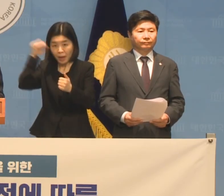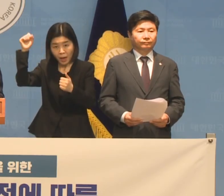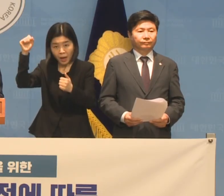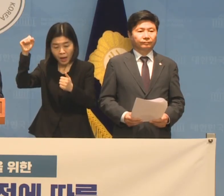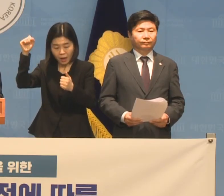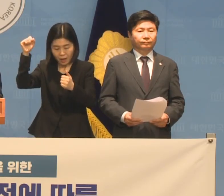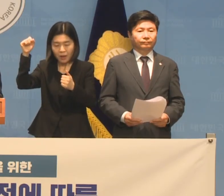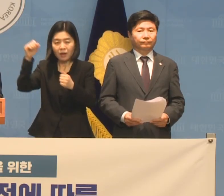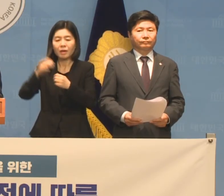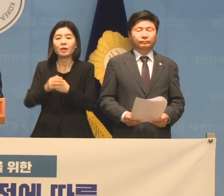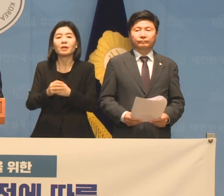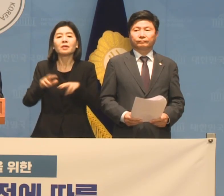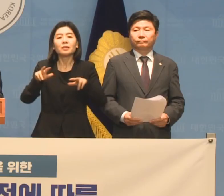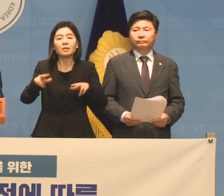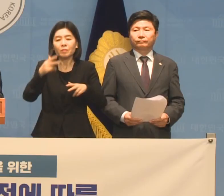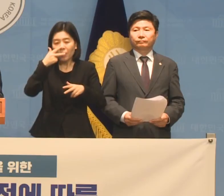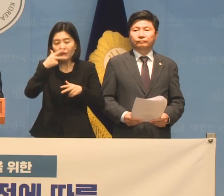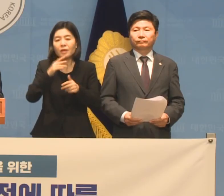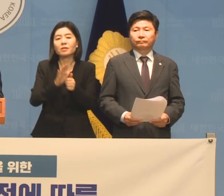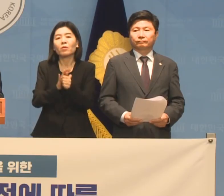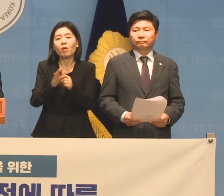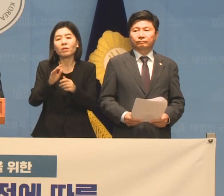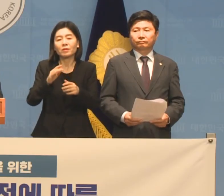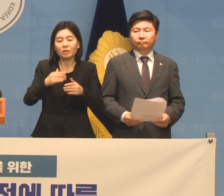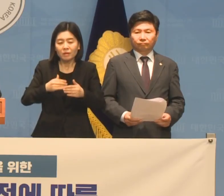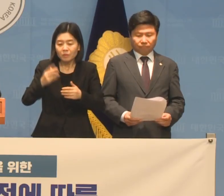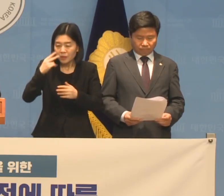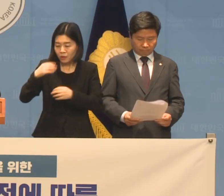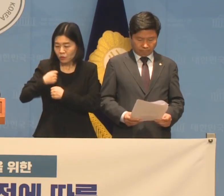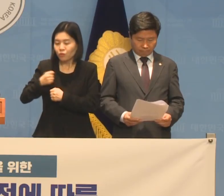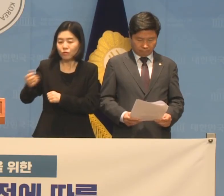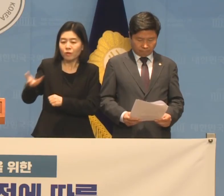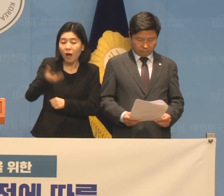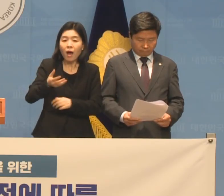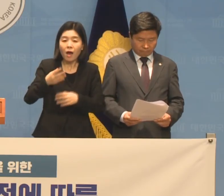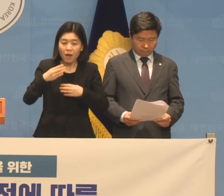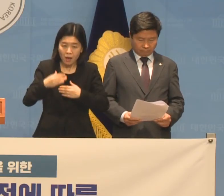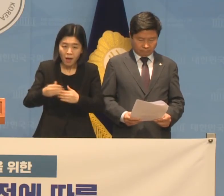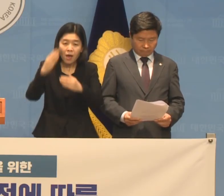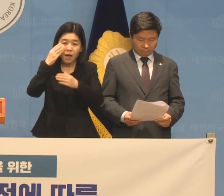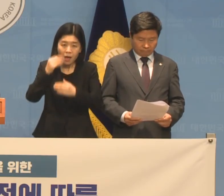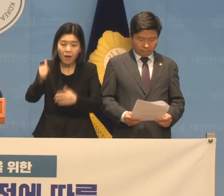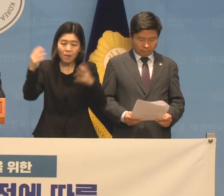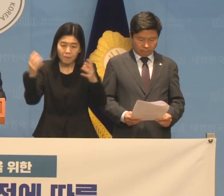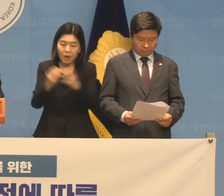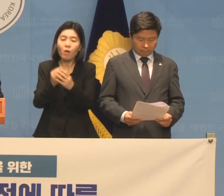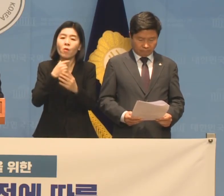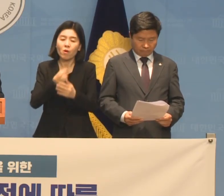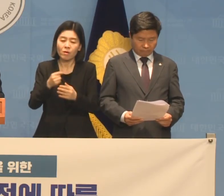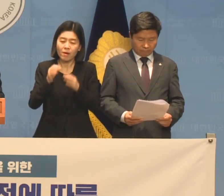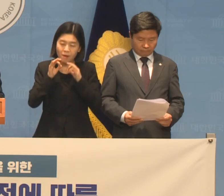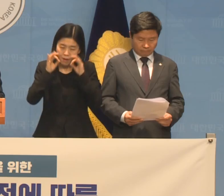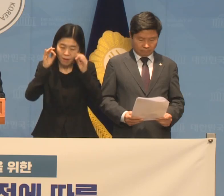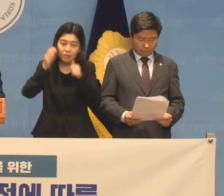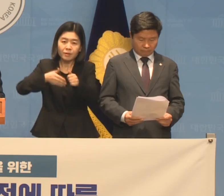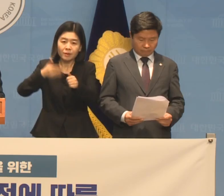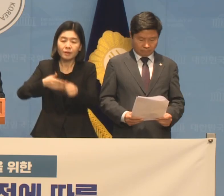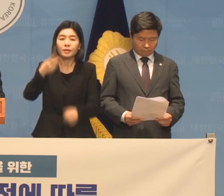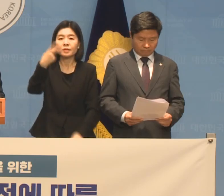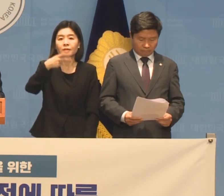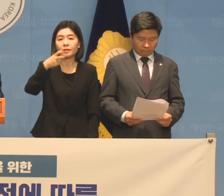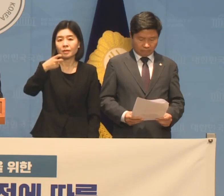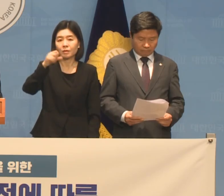차질 없이 마무리될 수 있도록 함께 힘을 보태주시기를 간곡히 부탁드립니다. 2025년